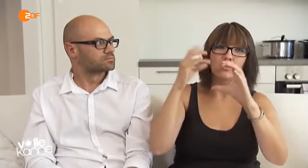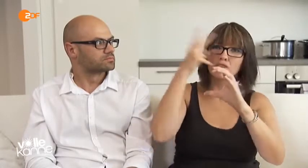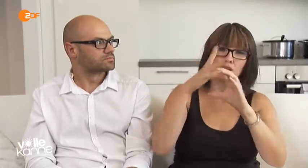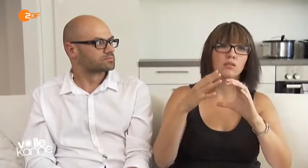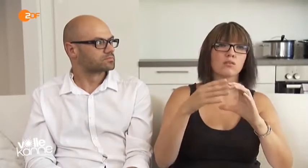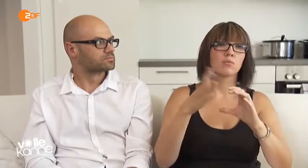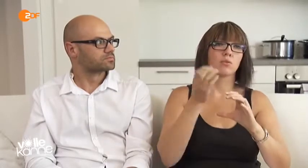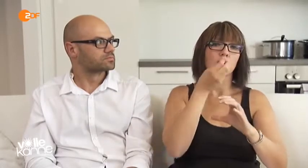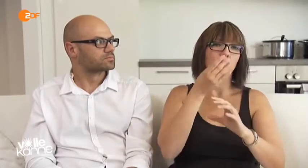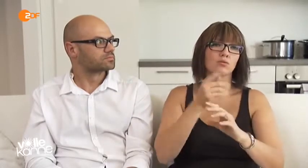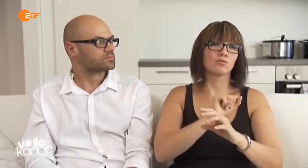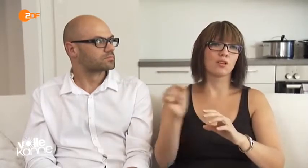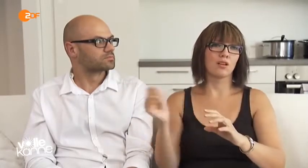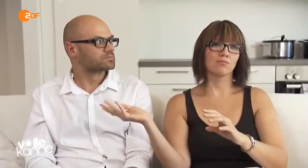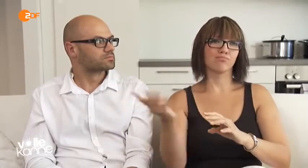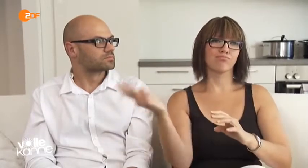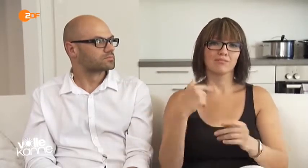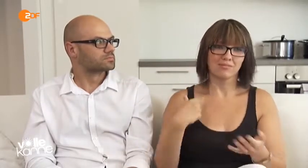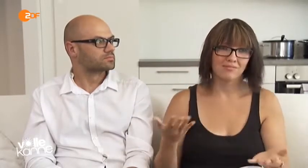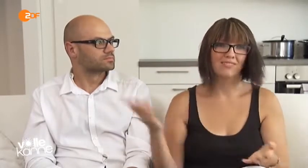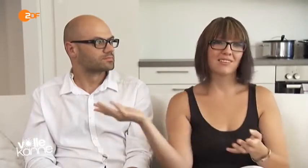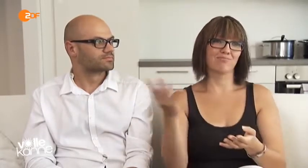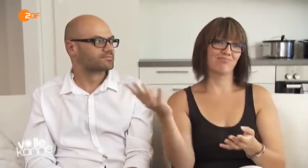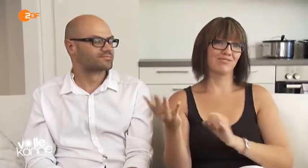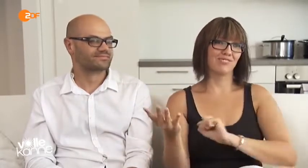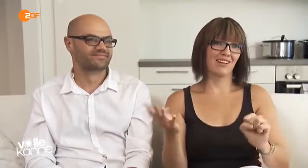Laura hat schon immer selbstständig das Dolmetschen übernommen, wenn sich jemand mit mir unterhalten wollte.